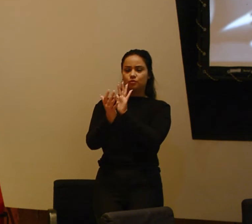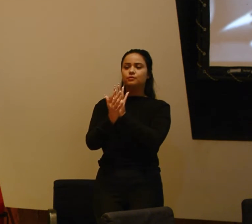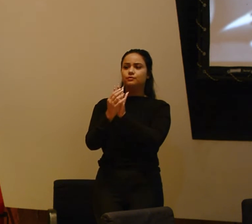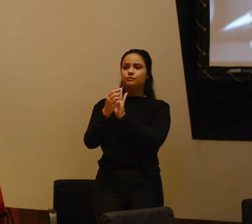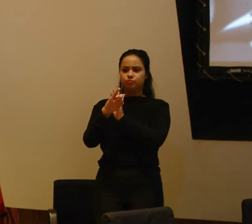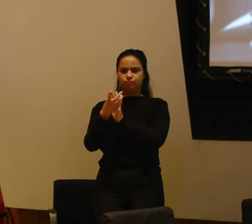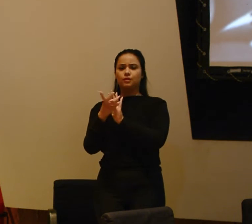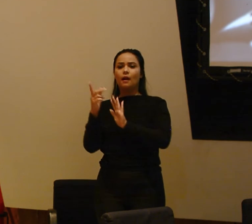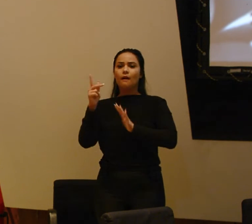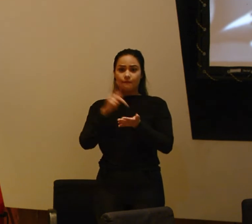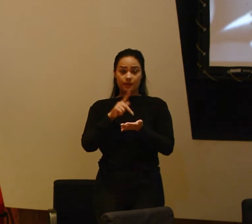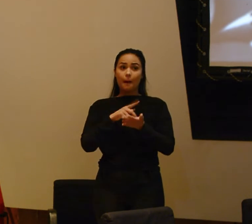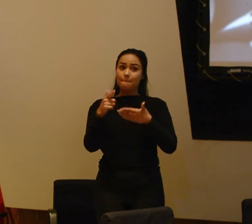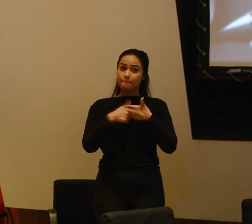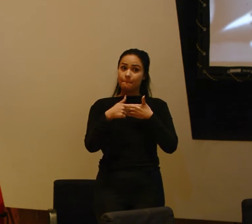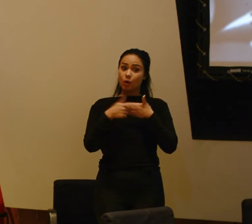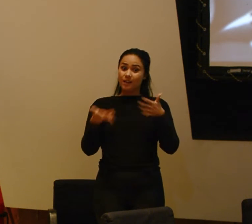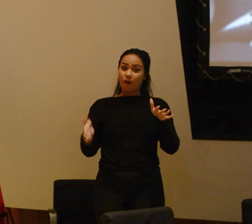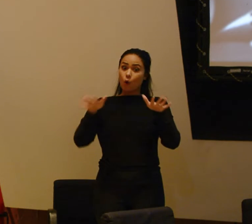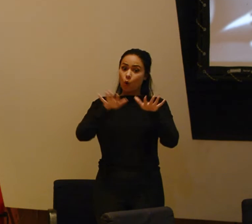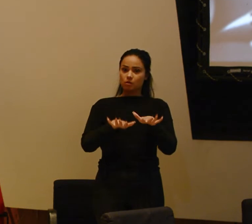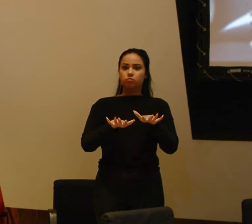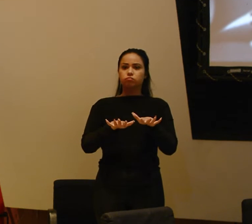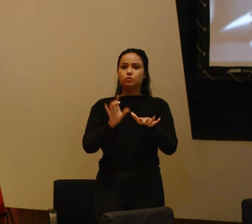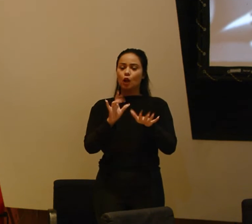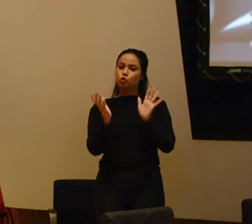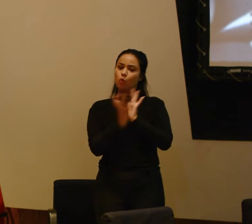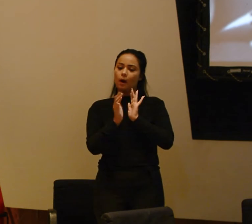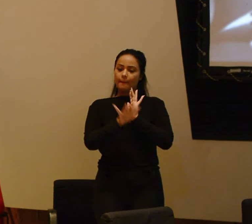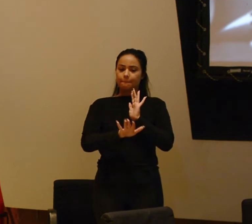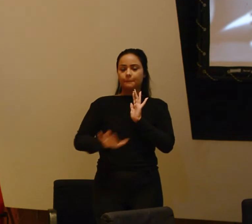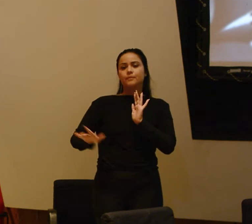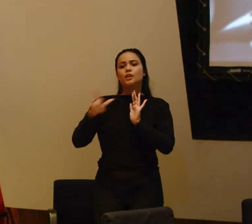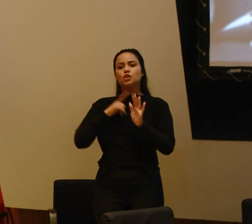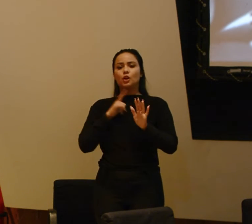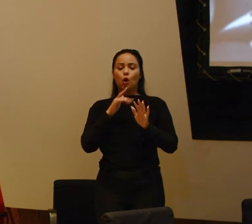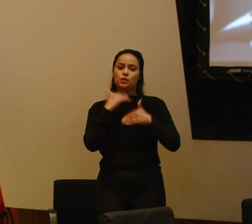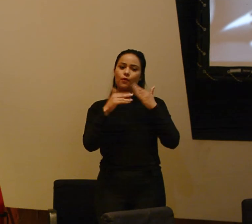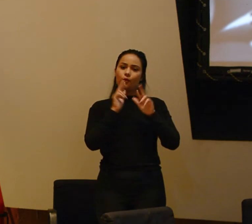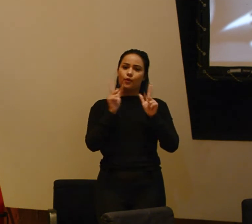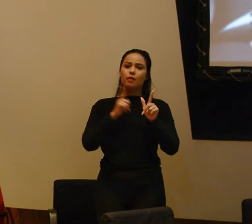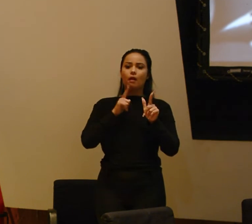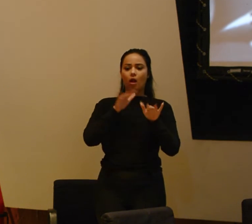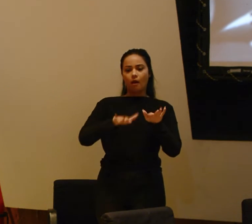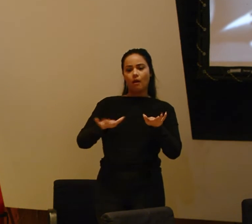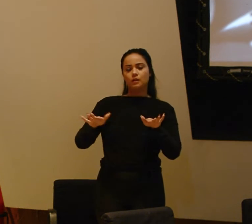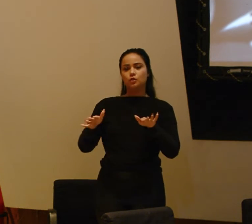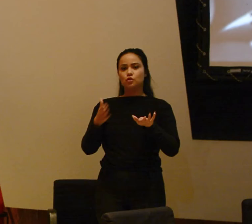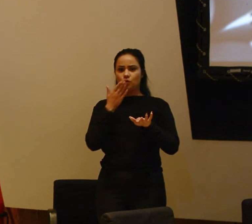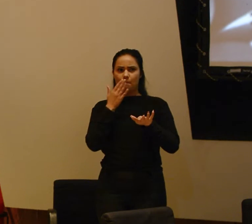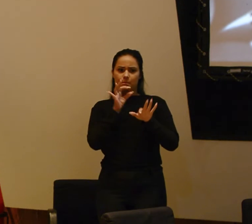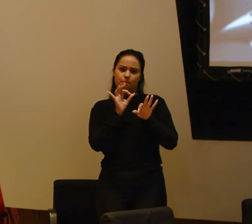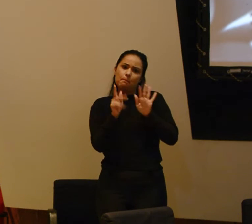no verdadeiro assim, papel da inclusão. Não era uma turma das crianças que tinham desenvolvimento atípico e crianças que tinham desenvolvimento